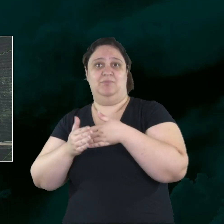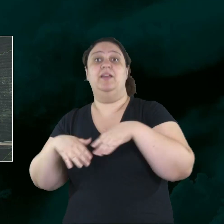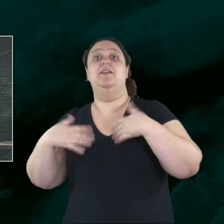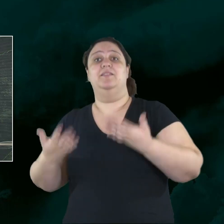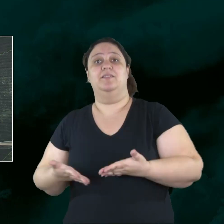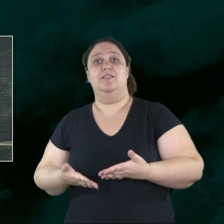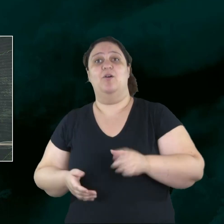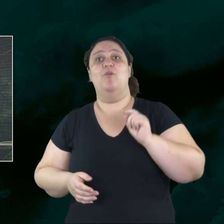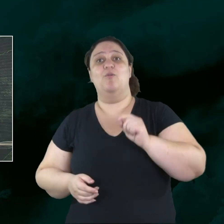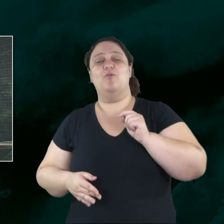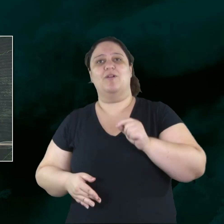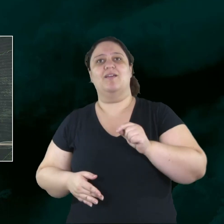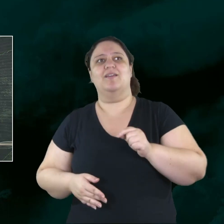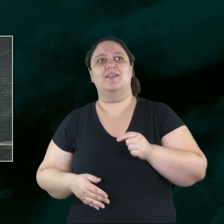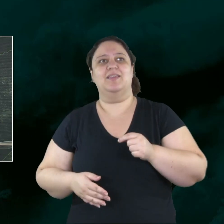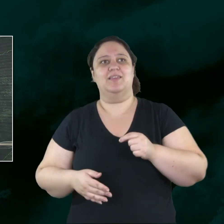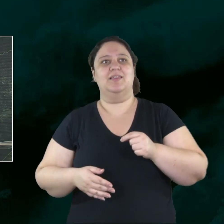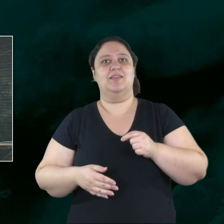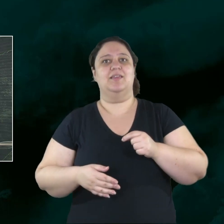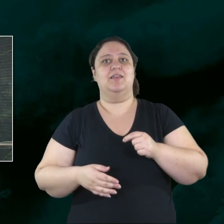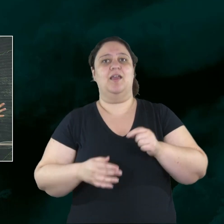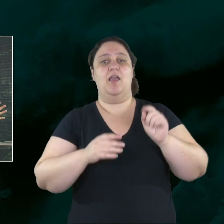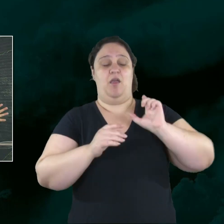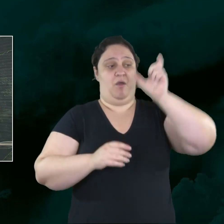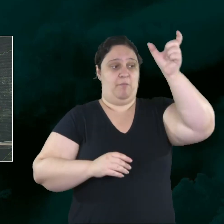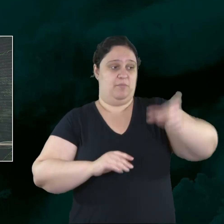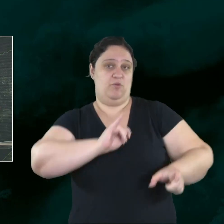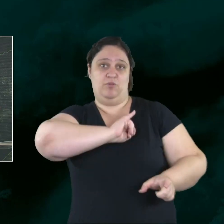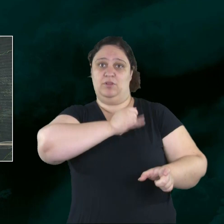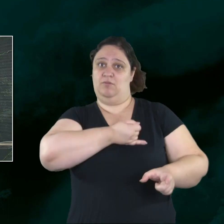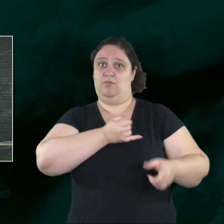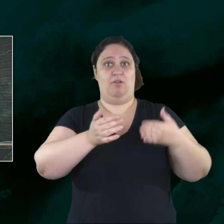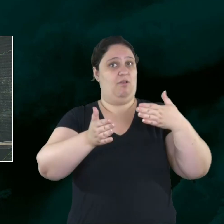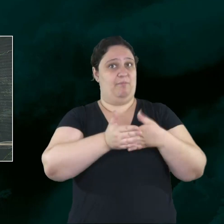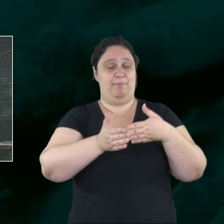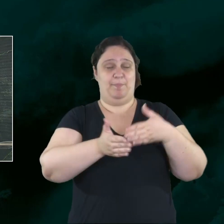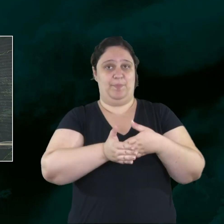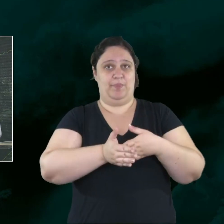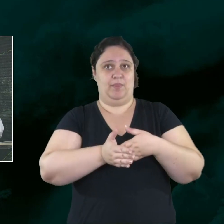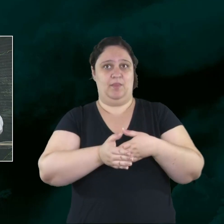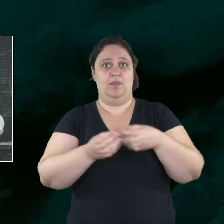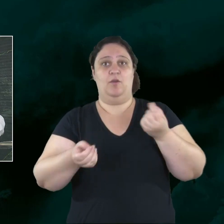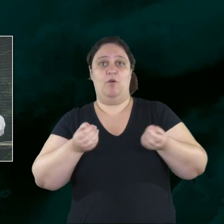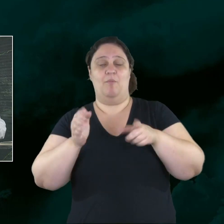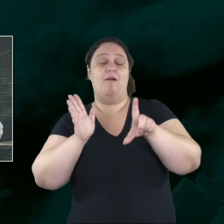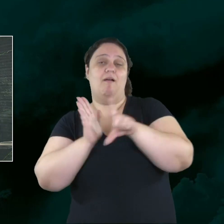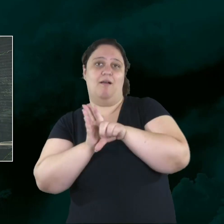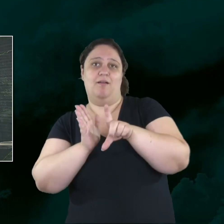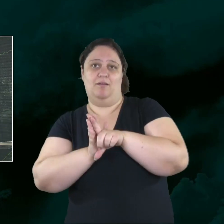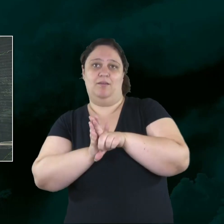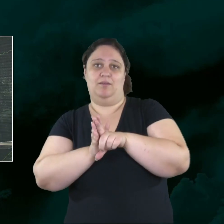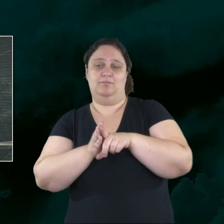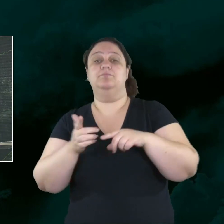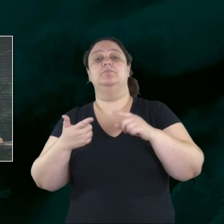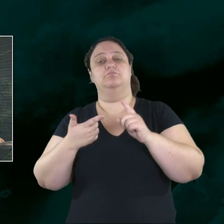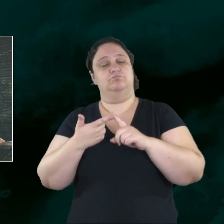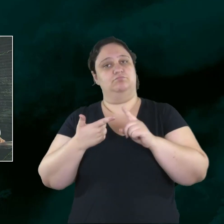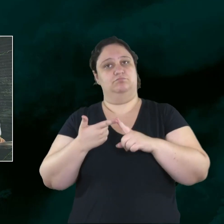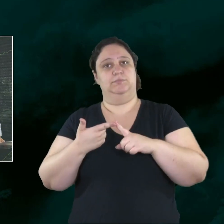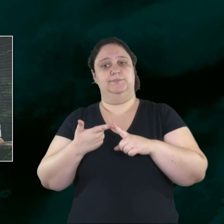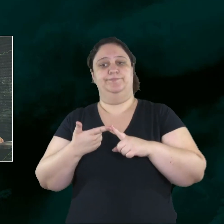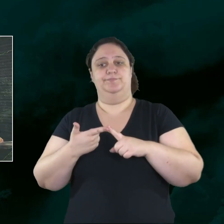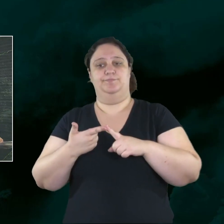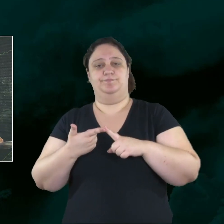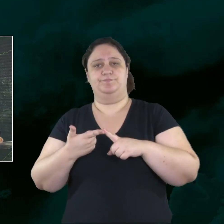surgimento do homem da iniquidade é a lei, e essa lei de todas as formas. Muito bem. E, em segundo lugar,